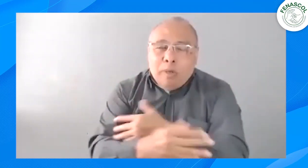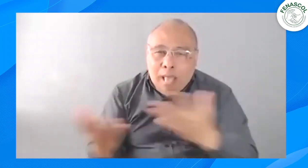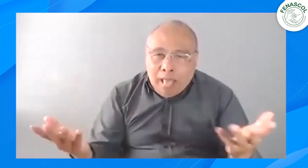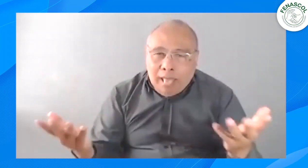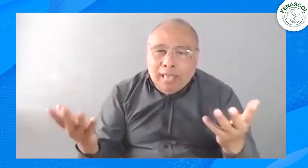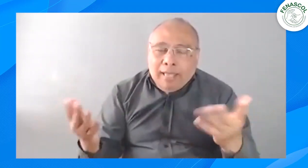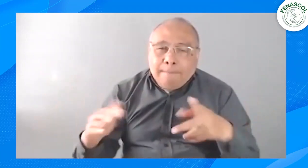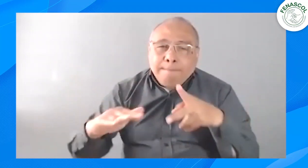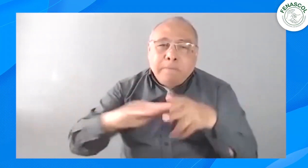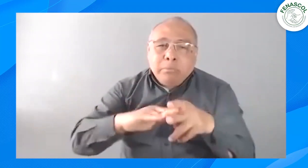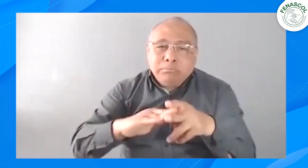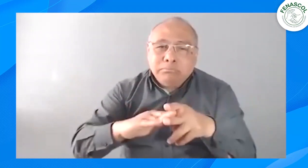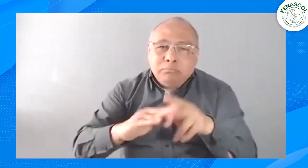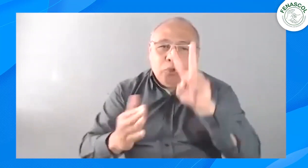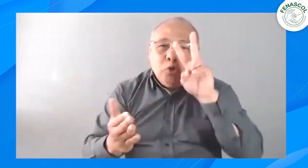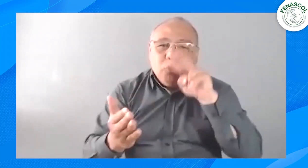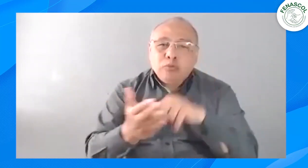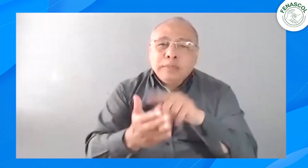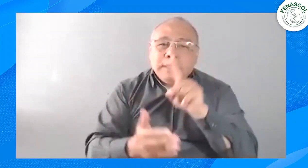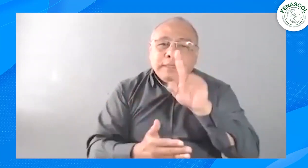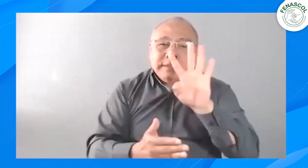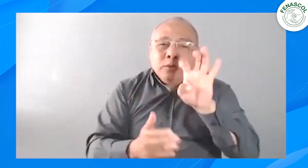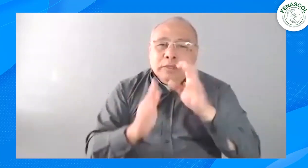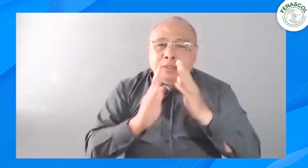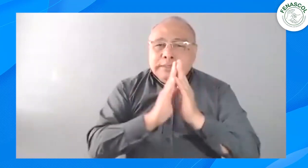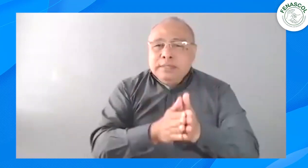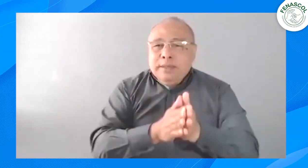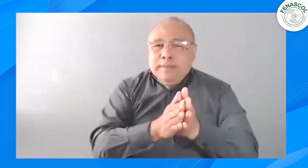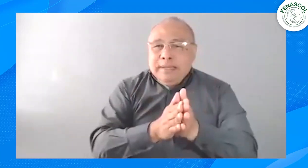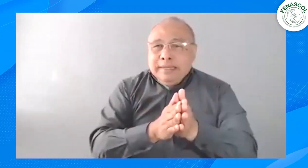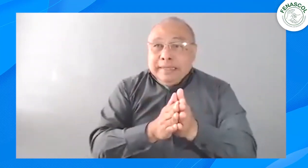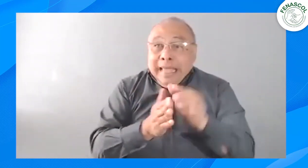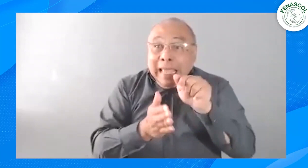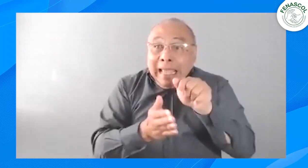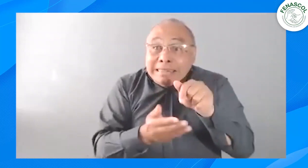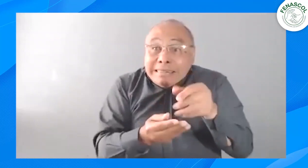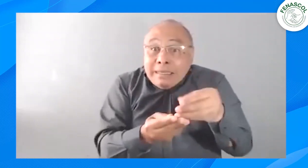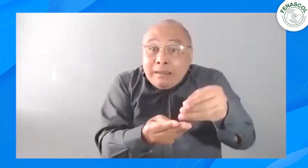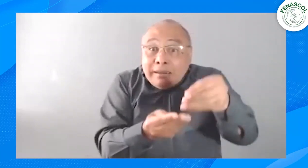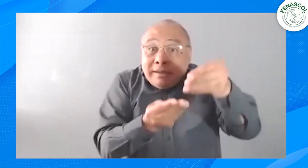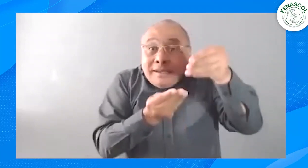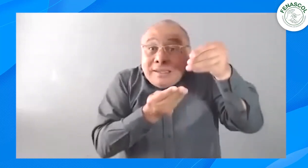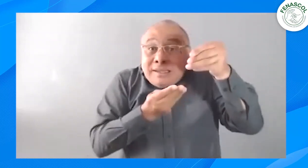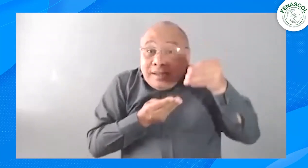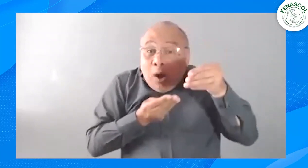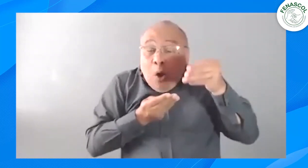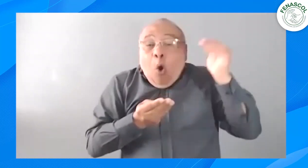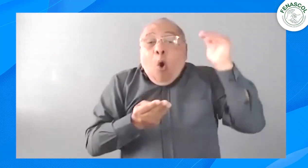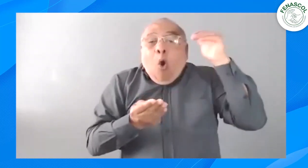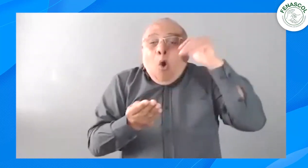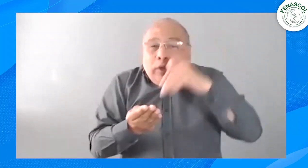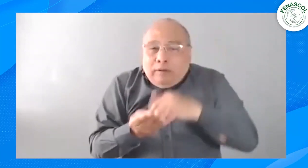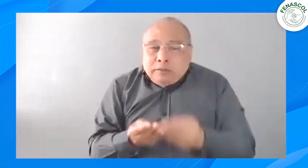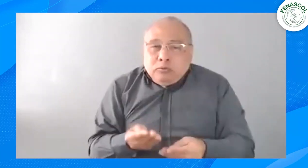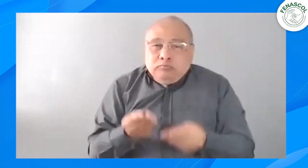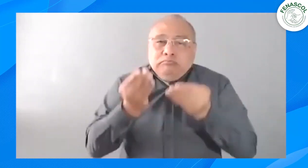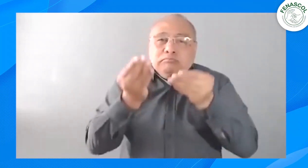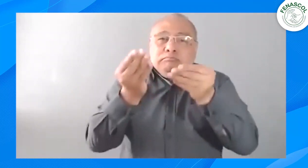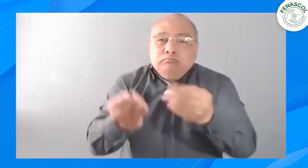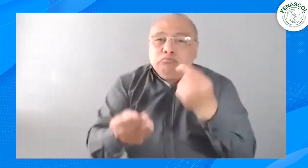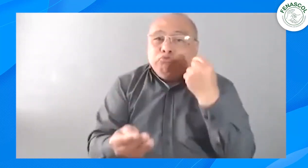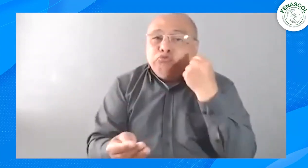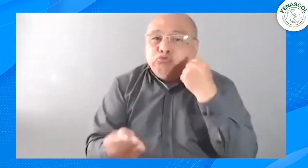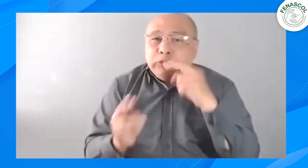gobierno se tuvo cambio de las personas que están allí en la agencia y todos los entes encargados y por lo tanto